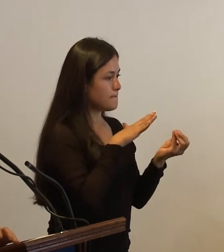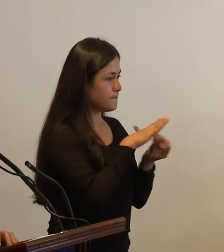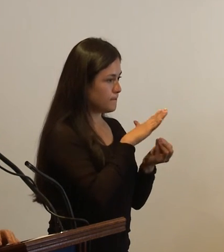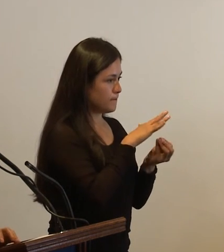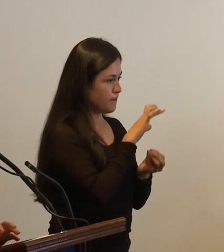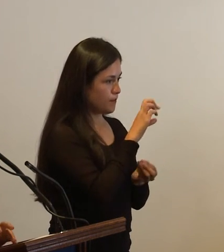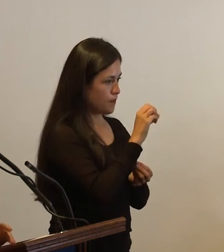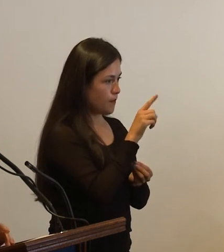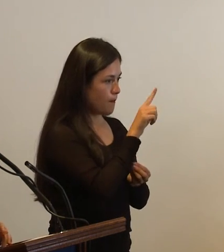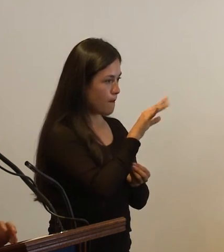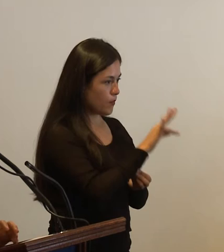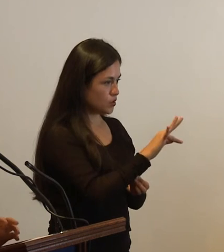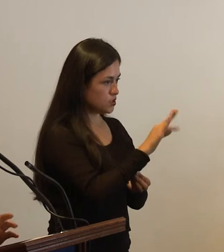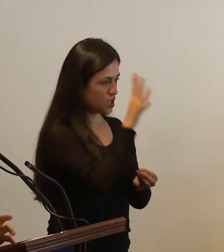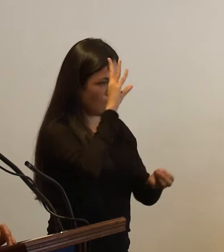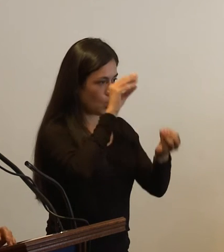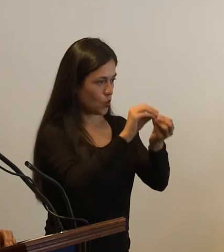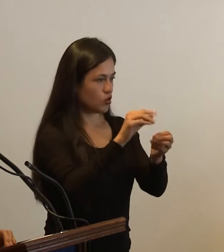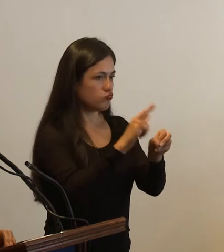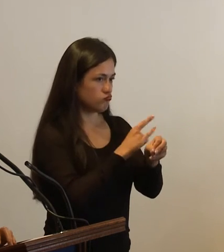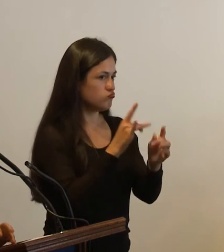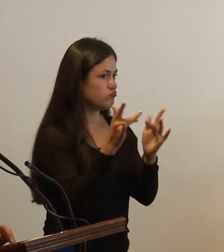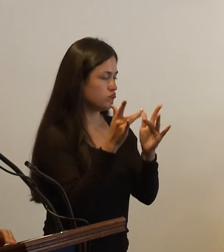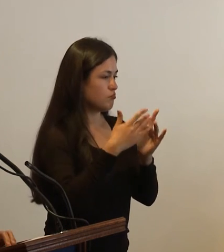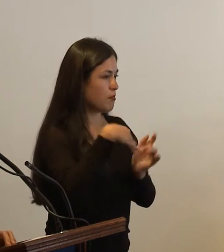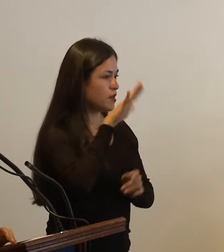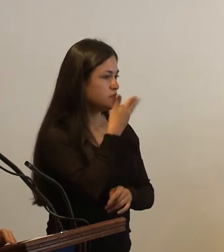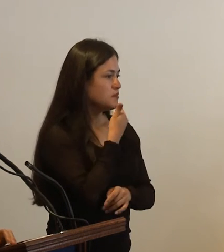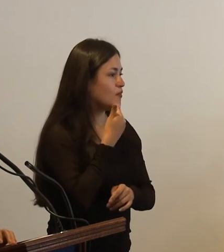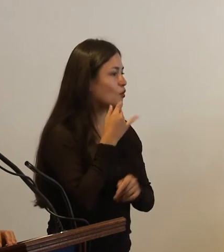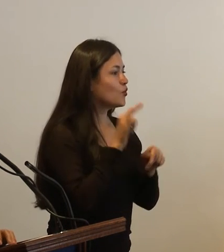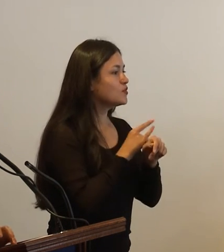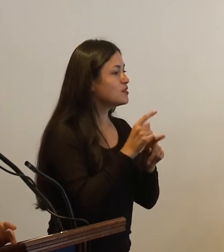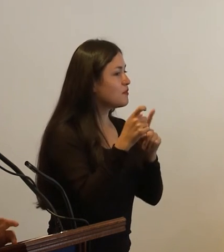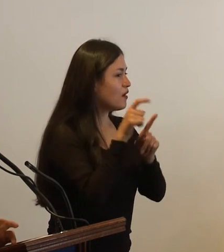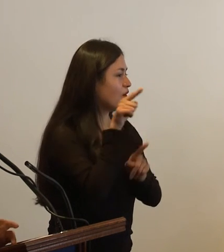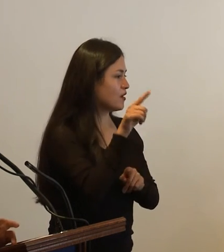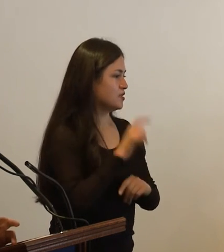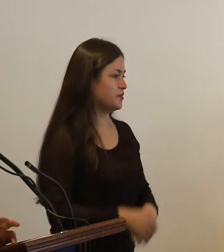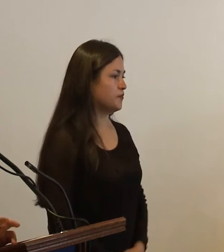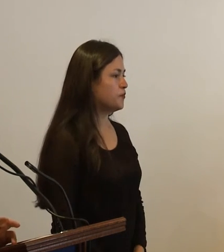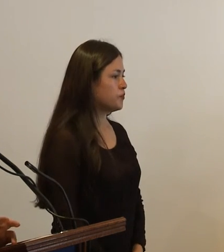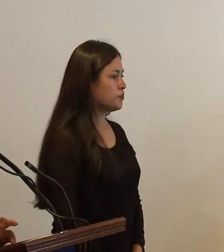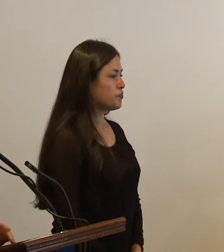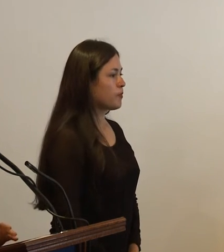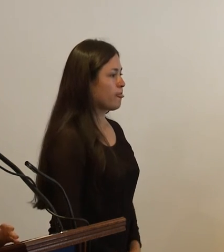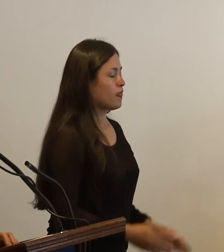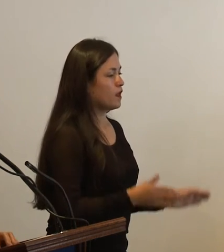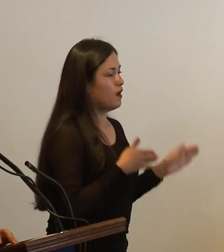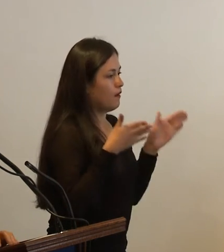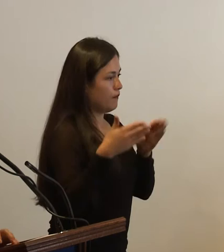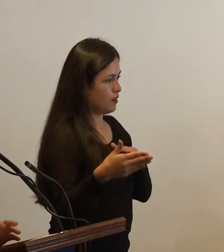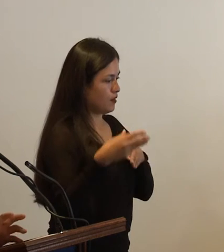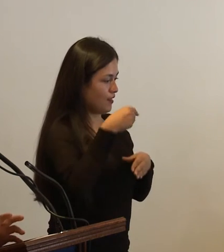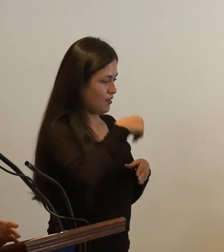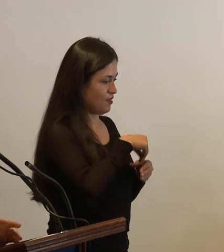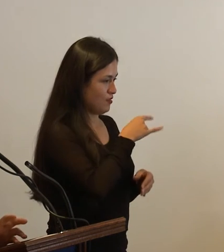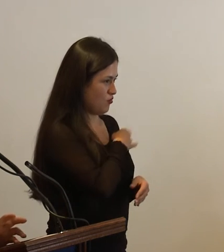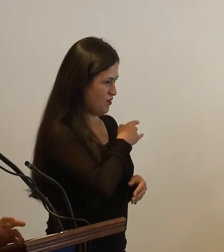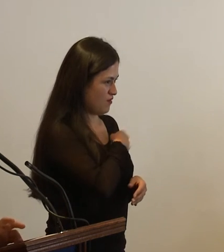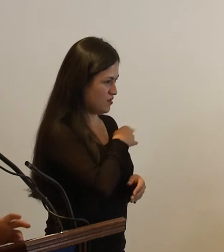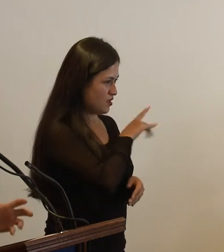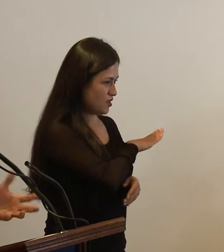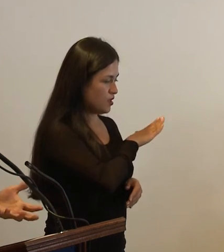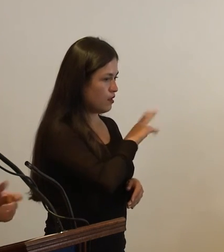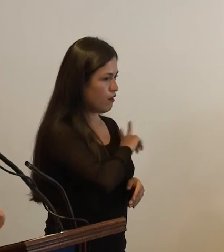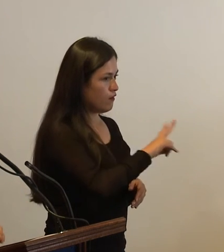que hemos reflexionado que para la educación popular surgen en lo pedagógico, o sea, en